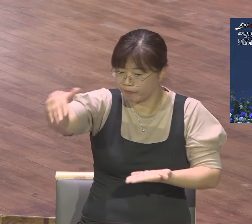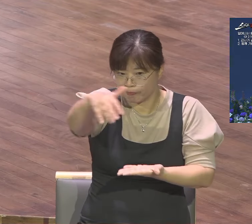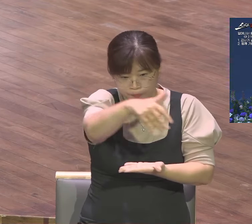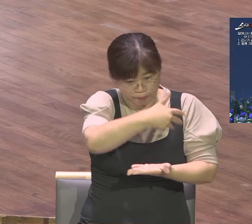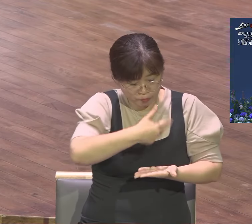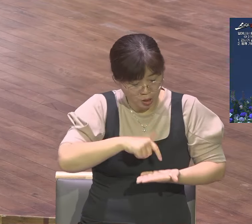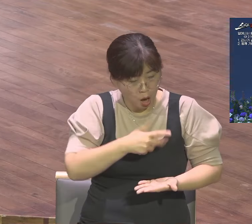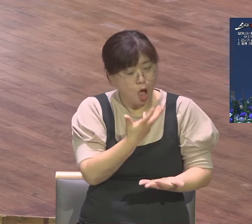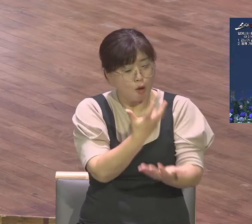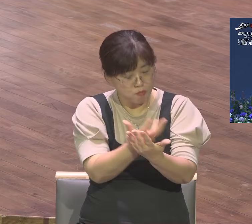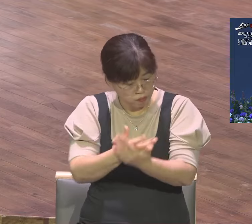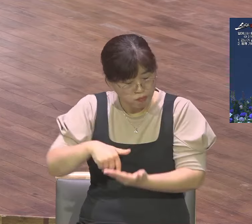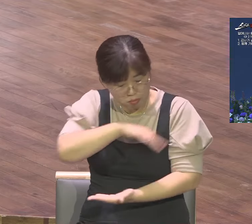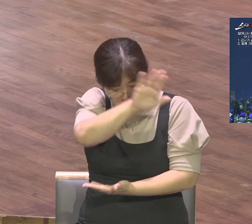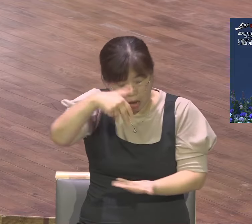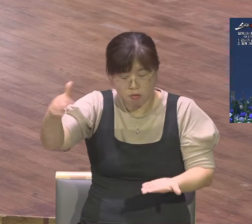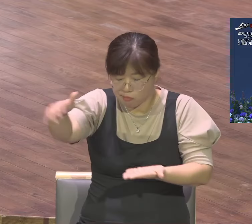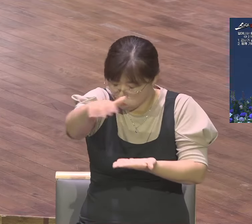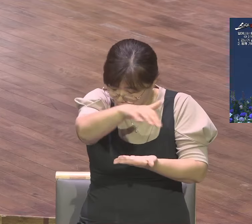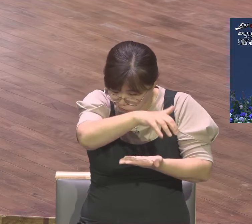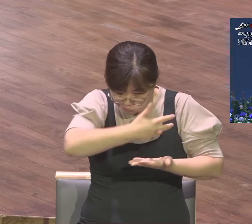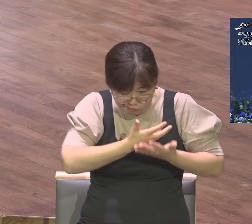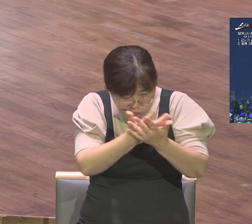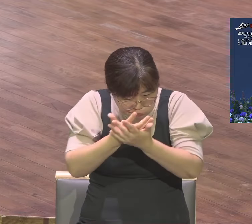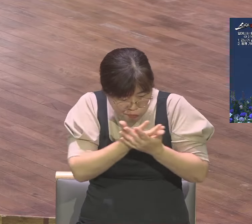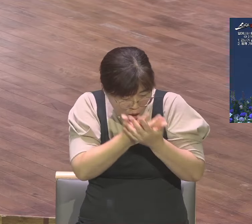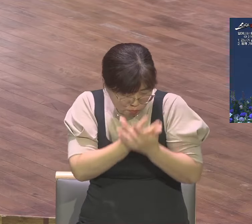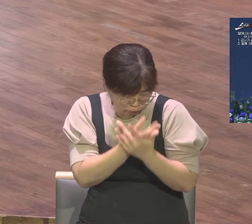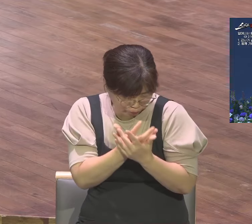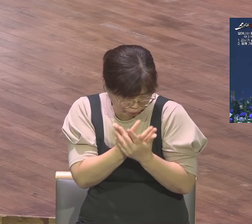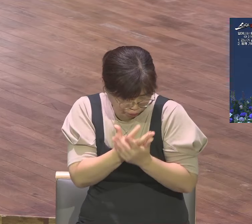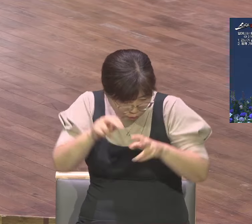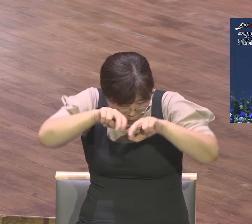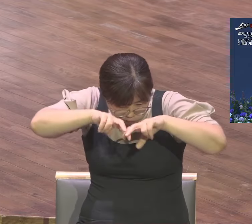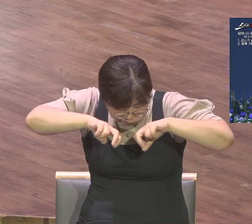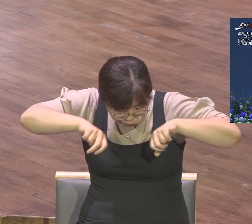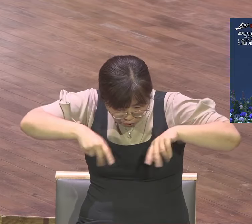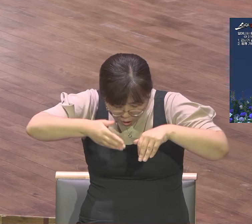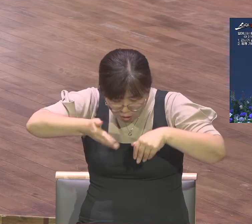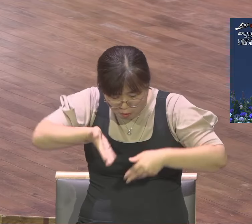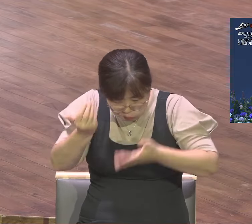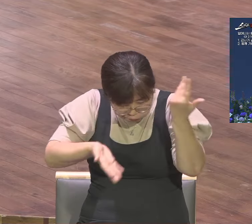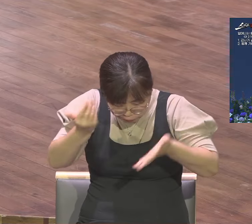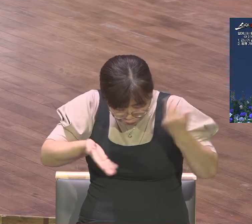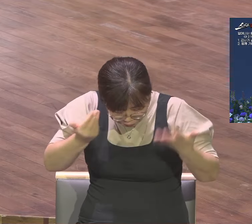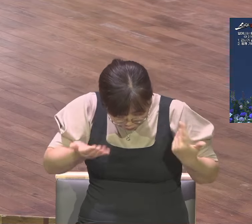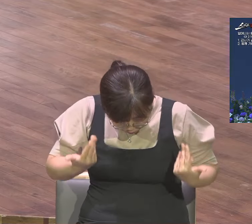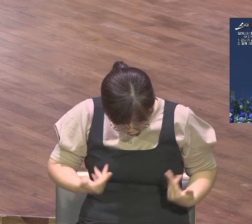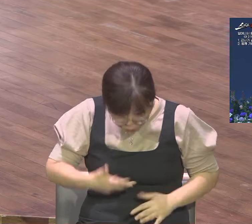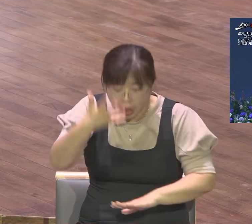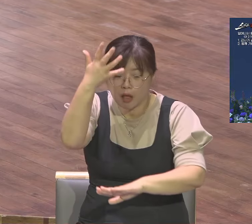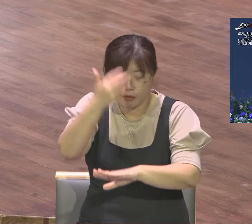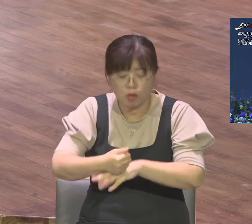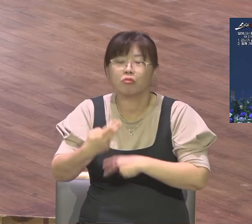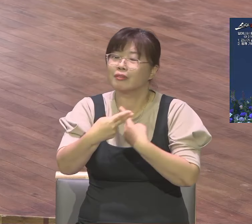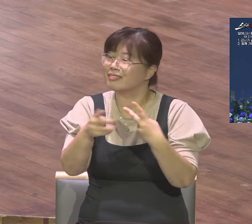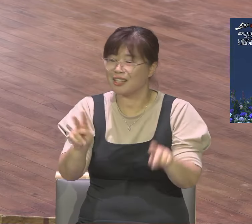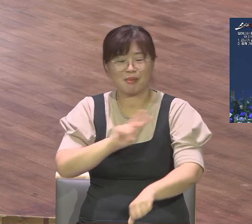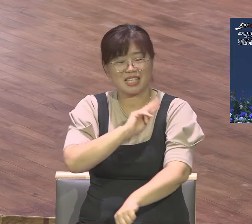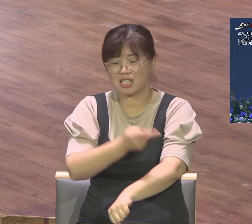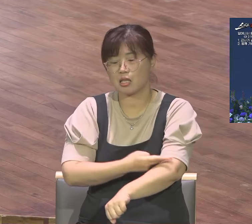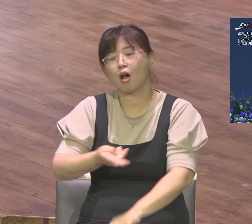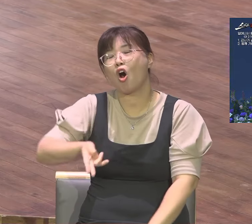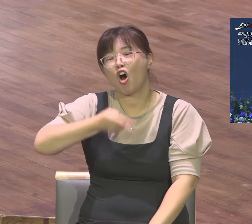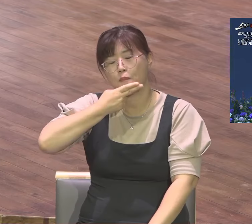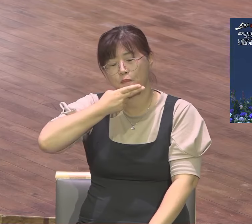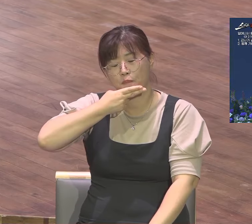쫙 변절 그걸 막 칼빈 저희 사상에서 쫙 다 복음편지 확인해가면서 다 확인